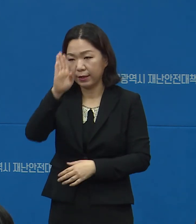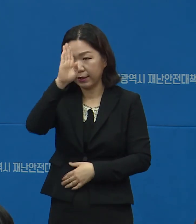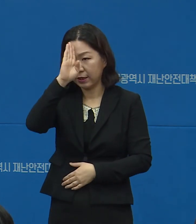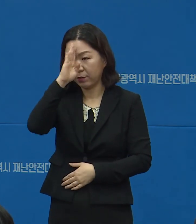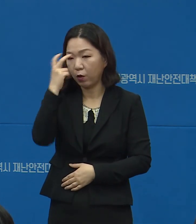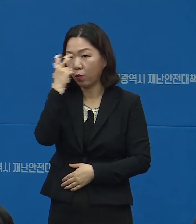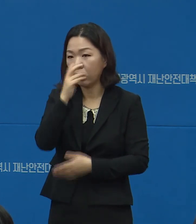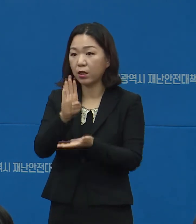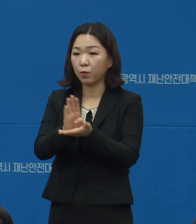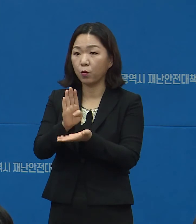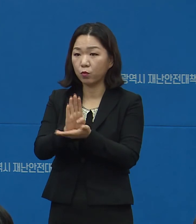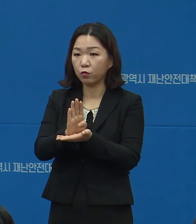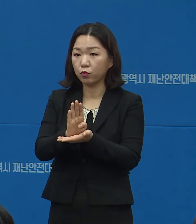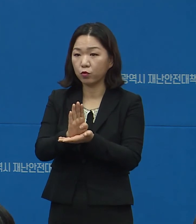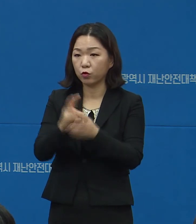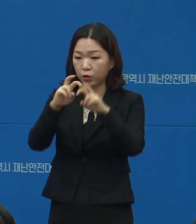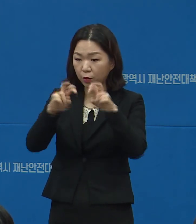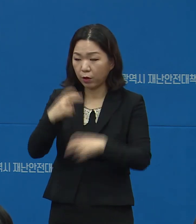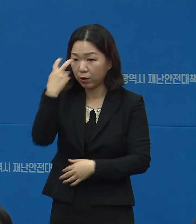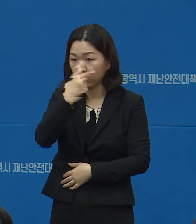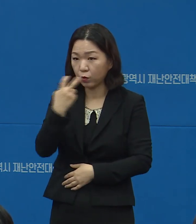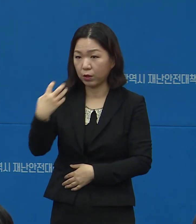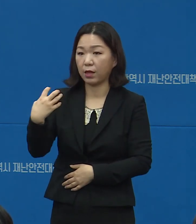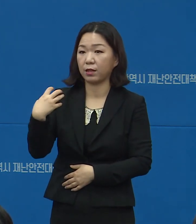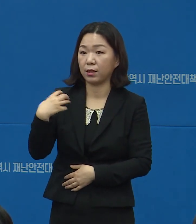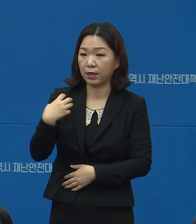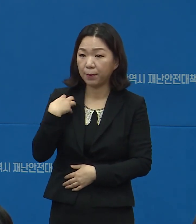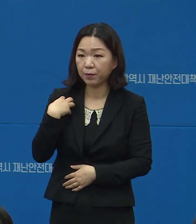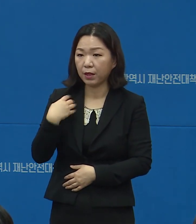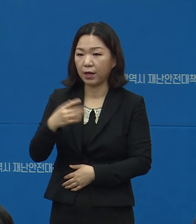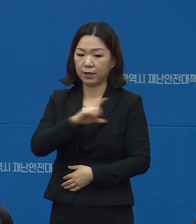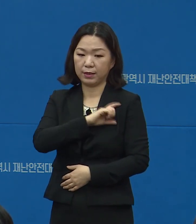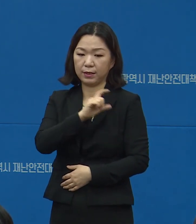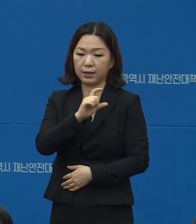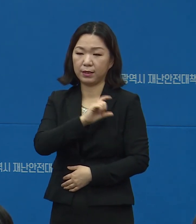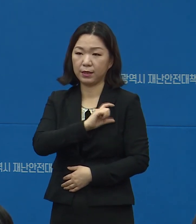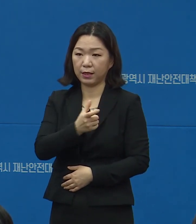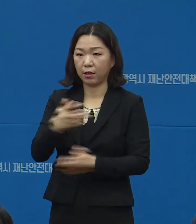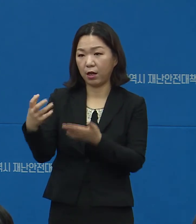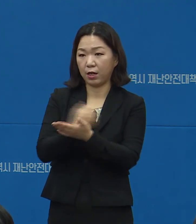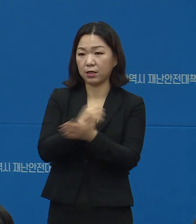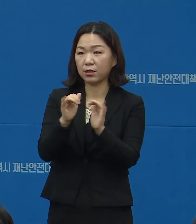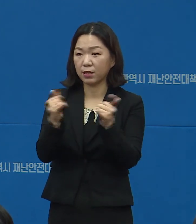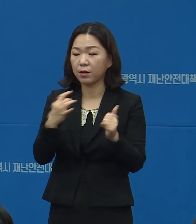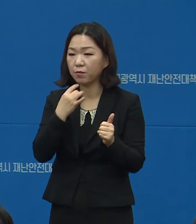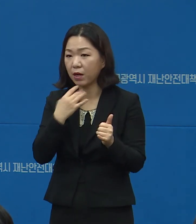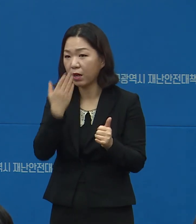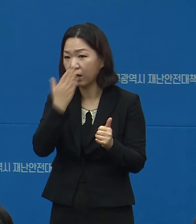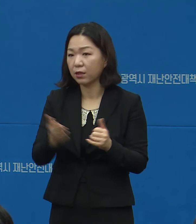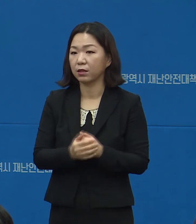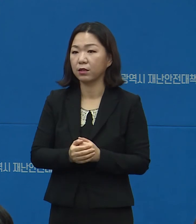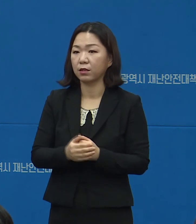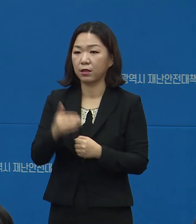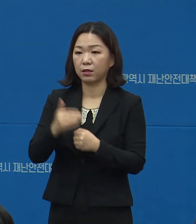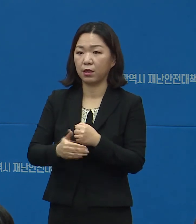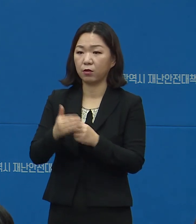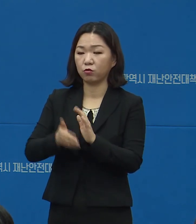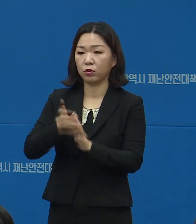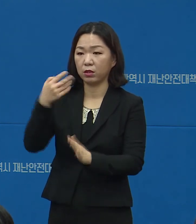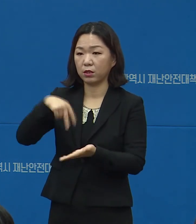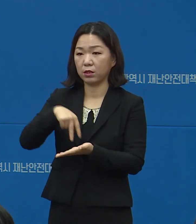역학조사관 교육을 받고 자격을 취득한 사람이 원래 원칙적으로 하도록 되어져 있습니다. 그런 관점에서 볼 때 대구